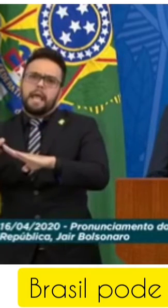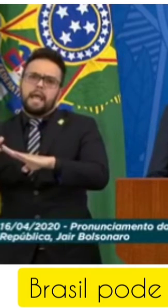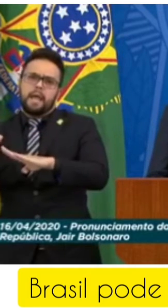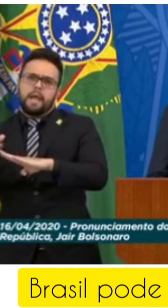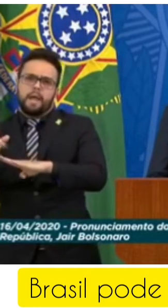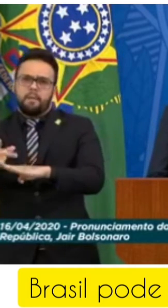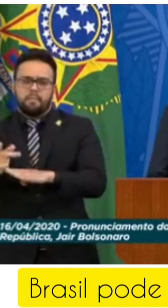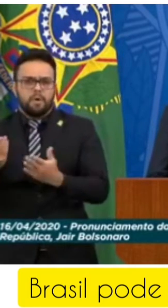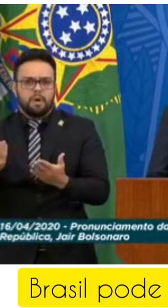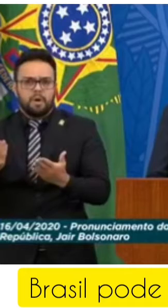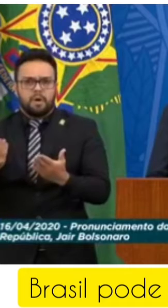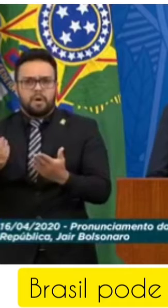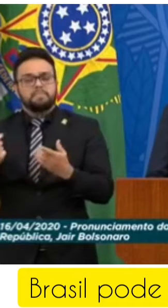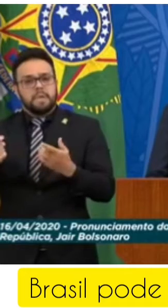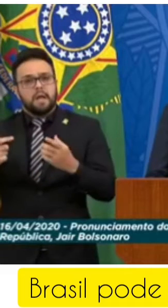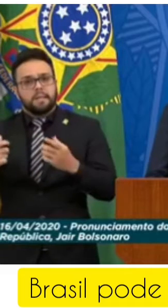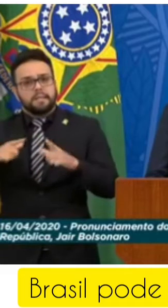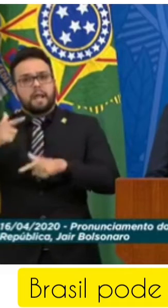sem buscar só alimento.